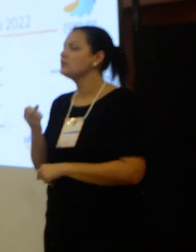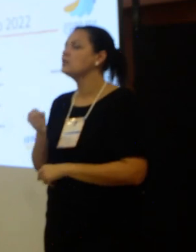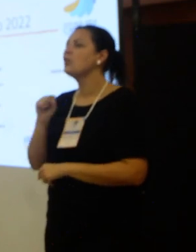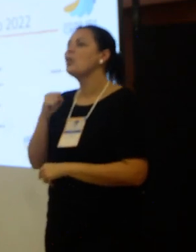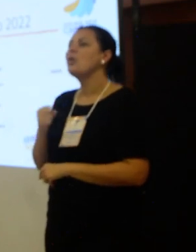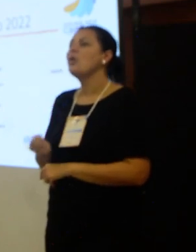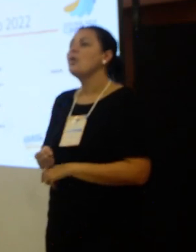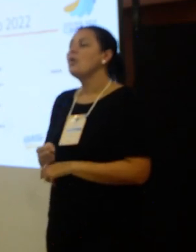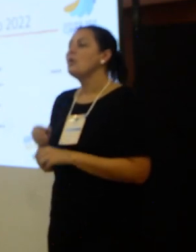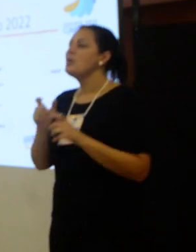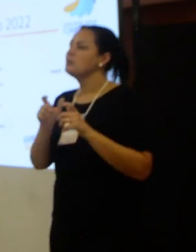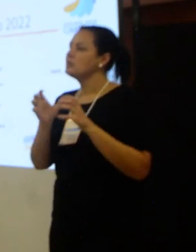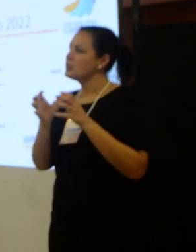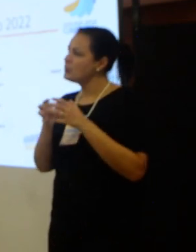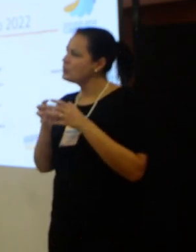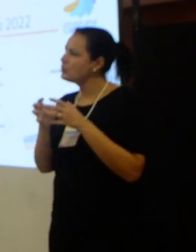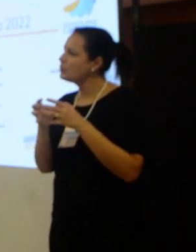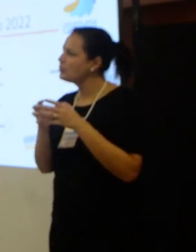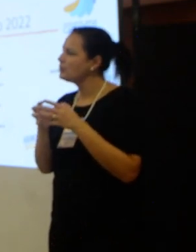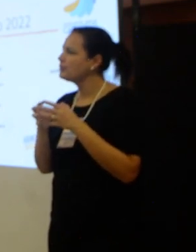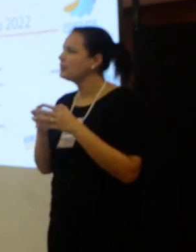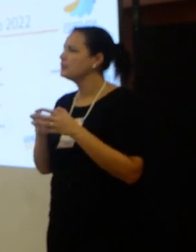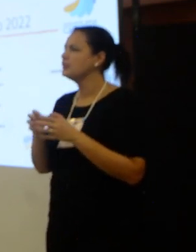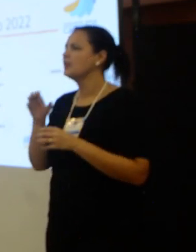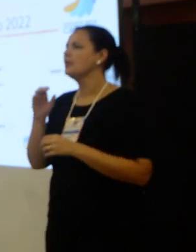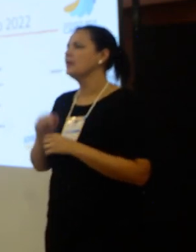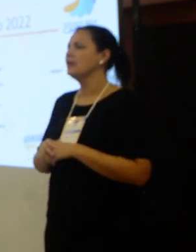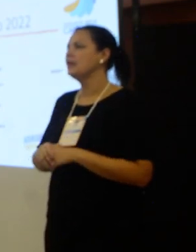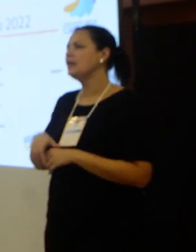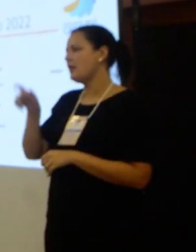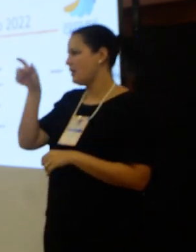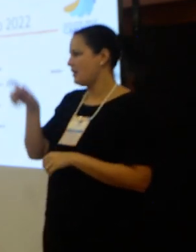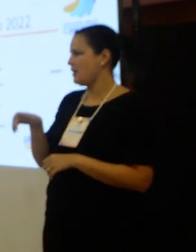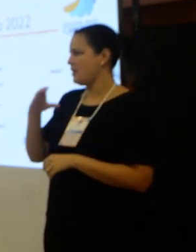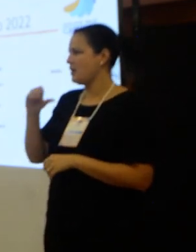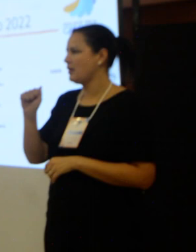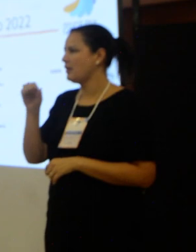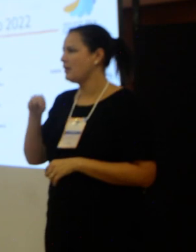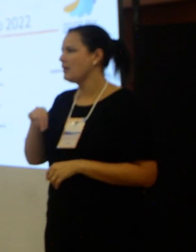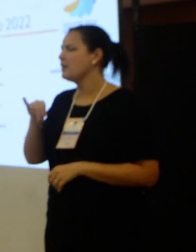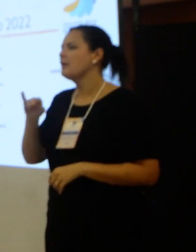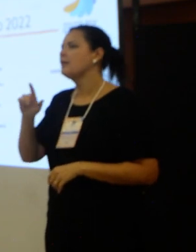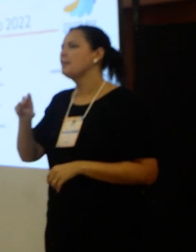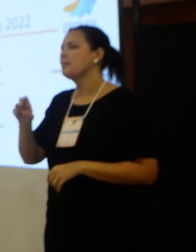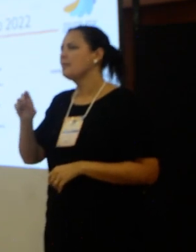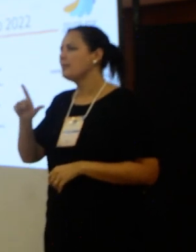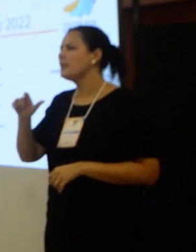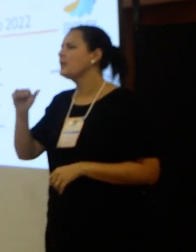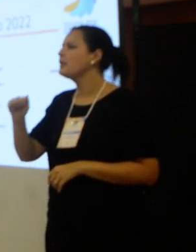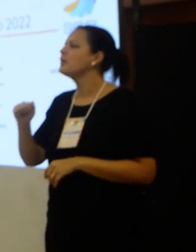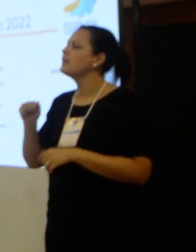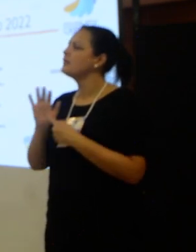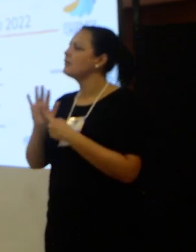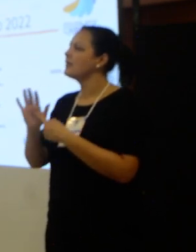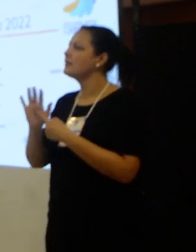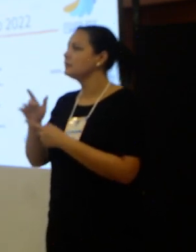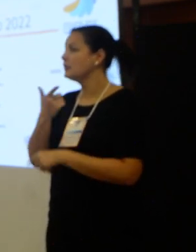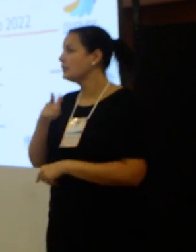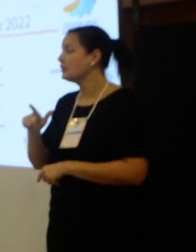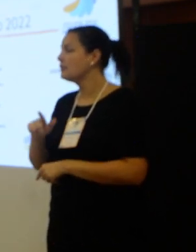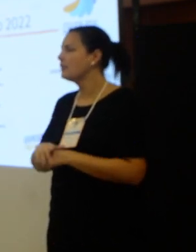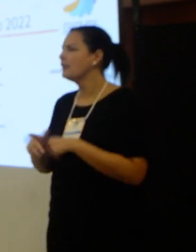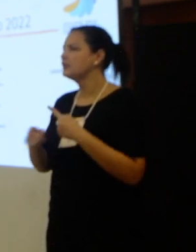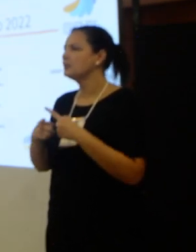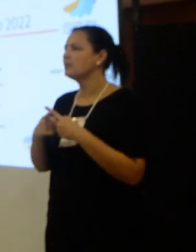com detalhe, porquê, né? Porque são essas unidades, mas a gente sabe que Cabo Frio tem mais que isso.